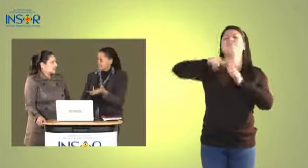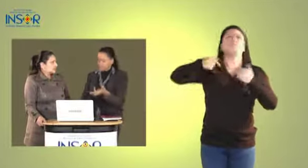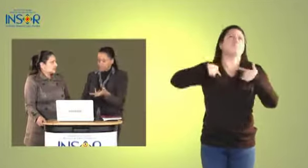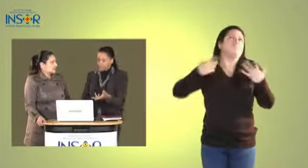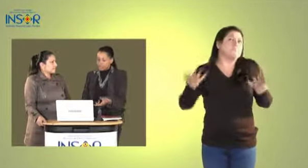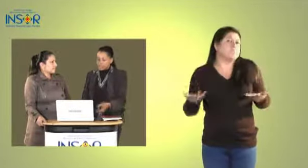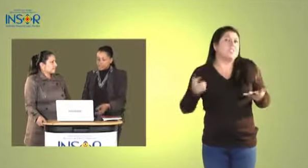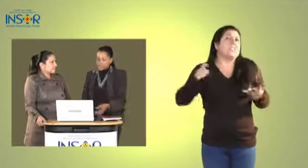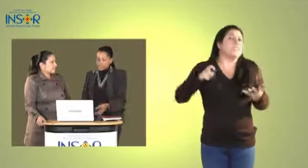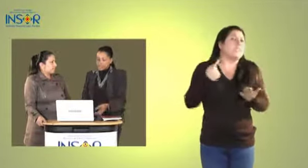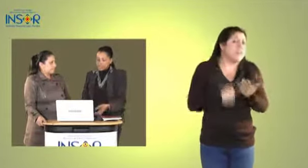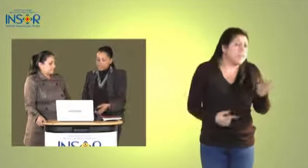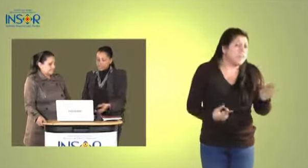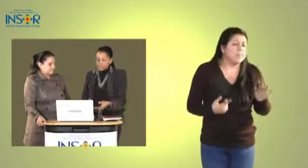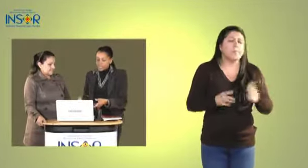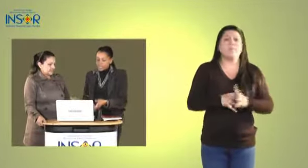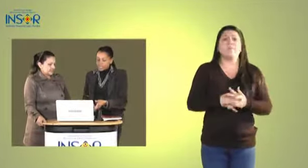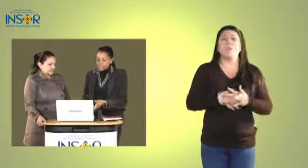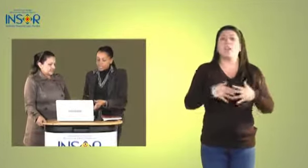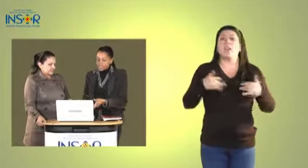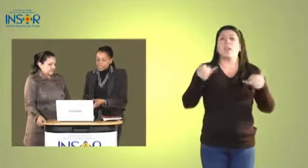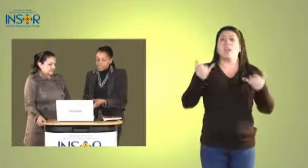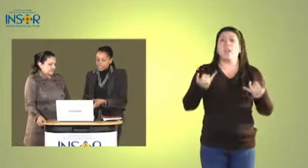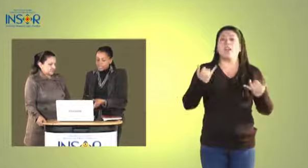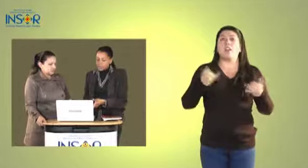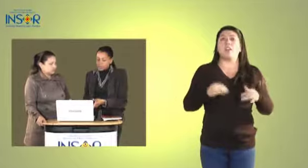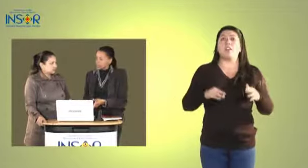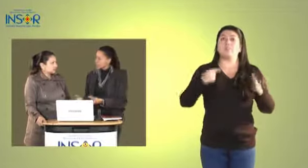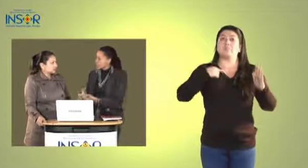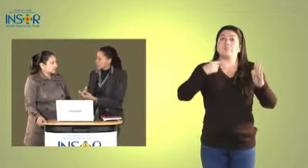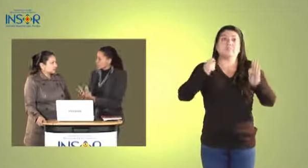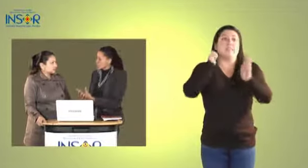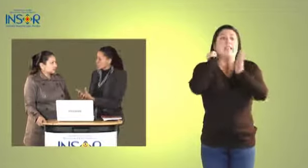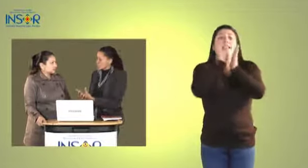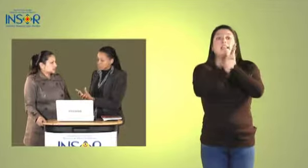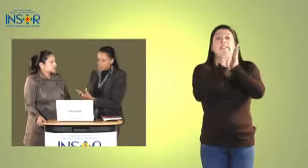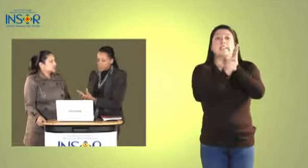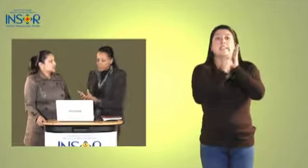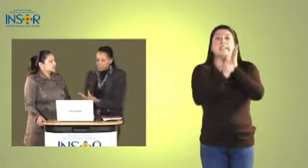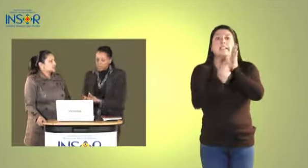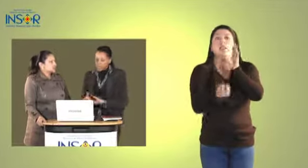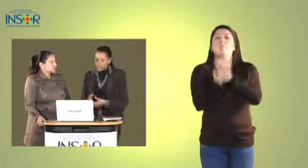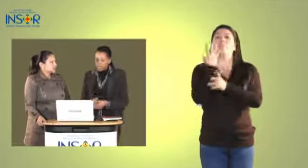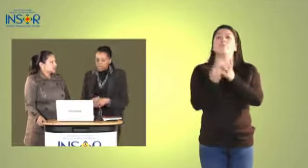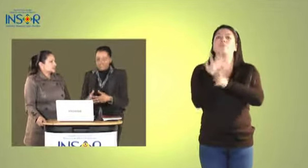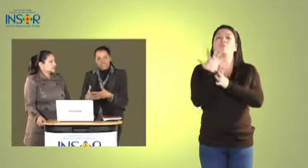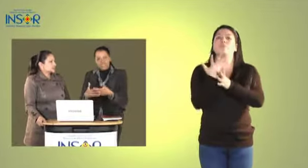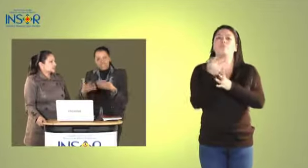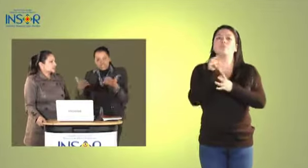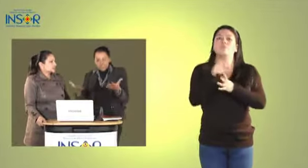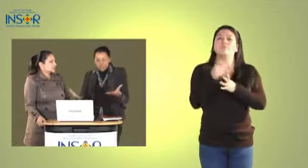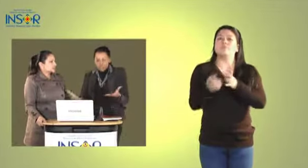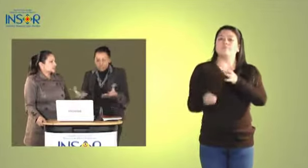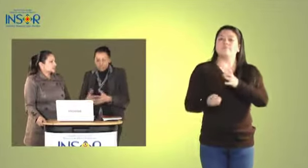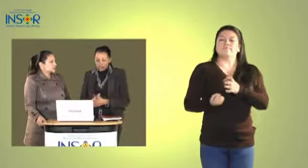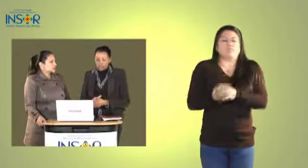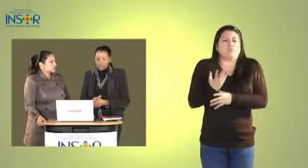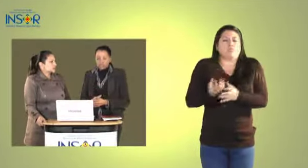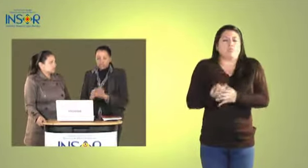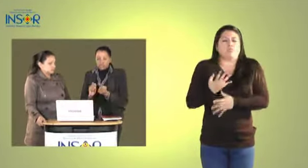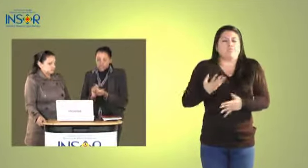realidad inmediata. Entonces, y si vamos a hablar ya de escribir, pues obviamente es una producción con significado, obviamente, una expresión de